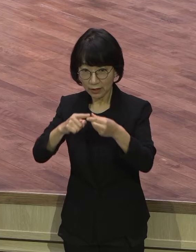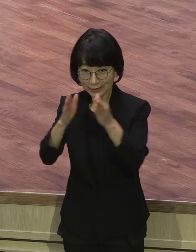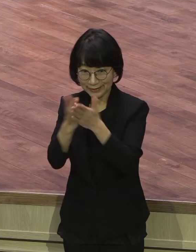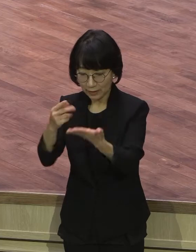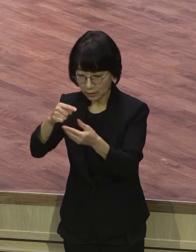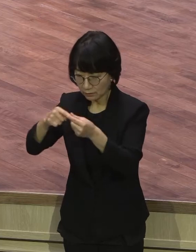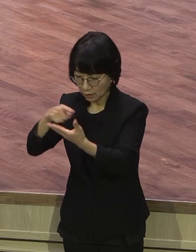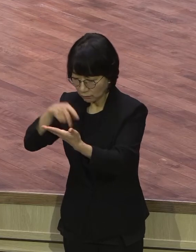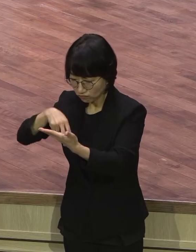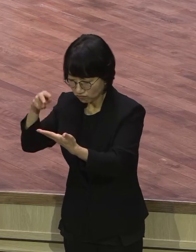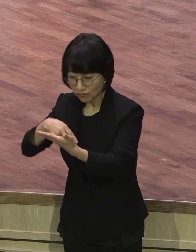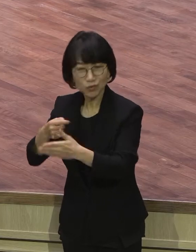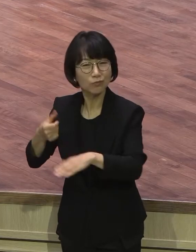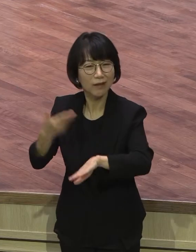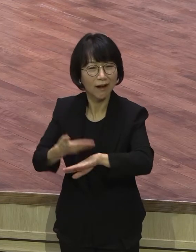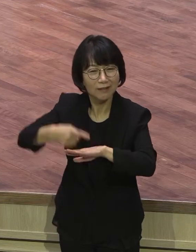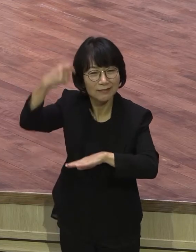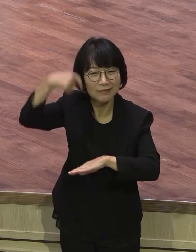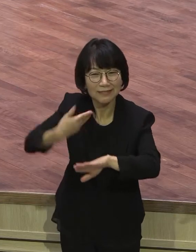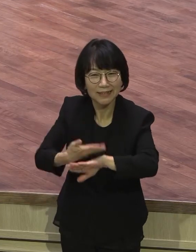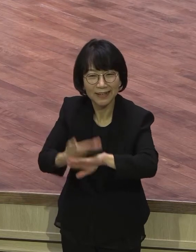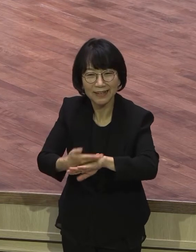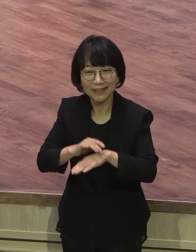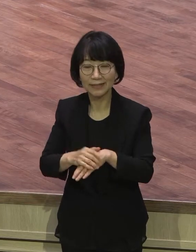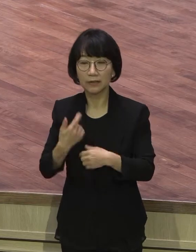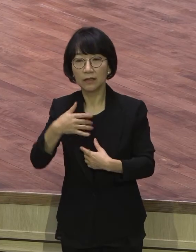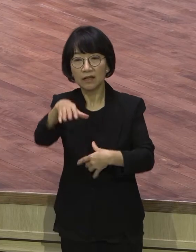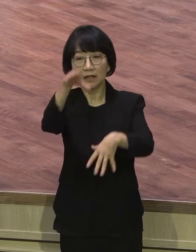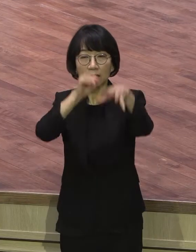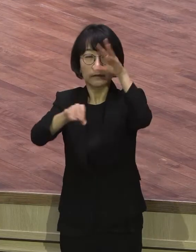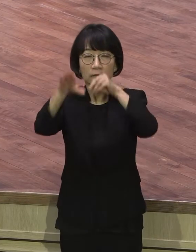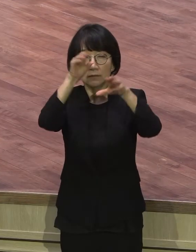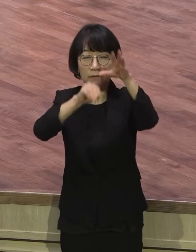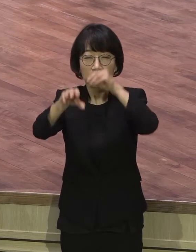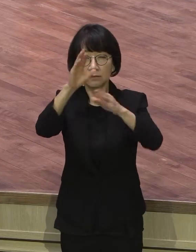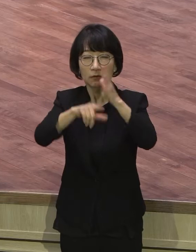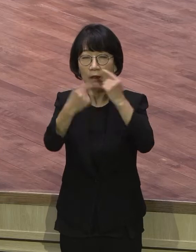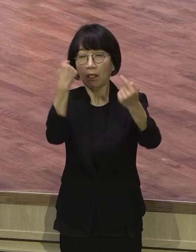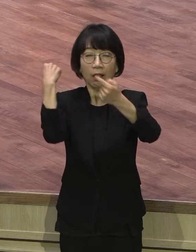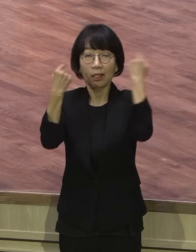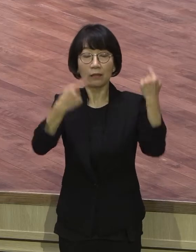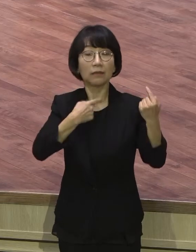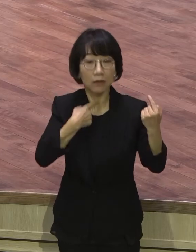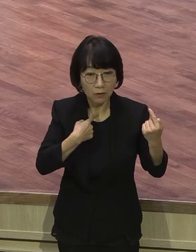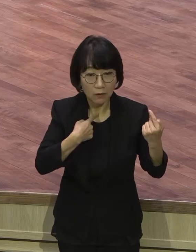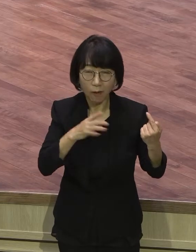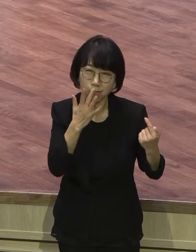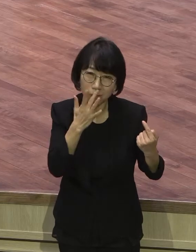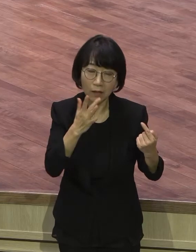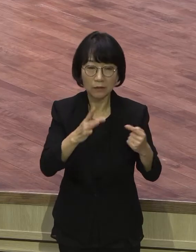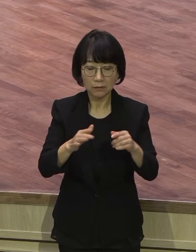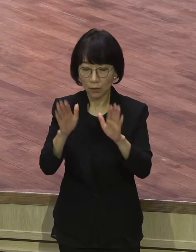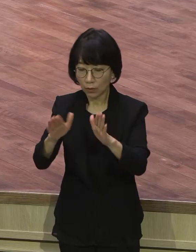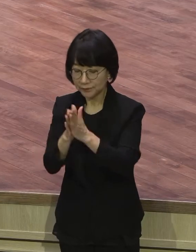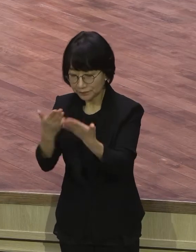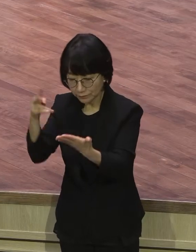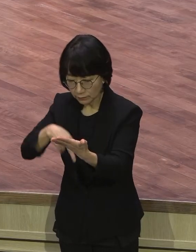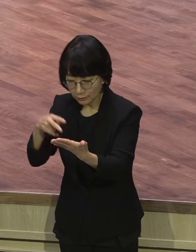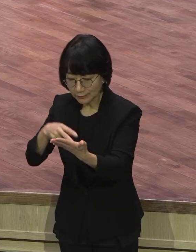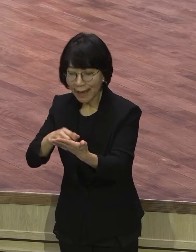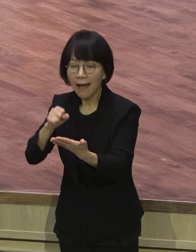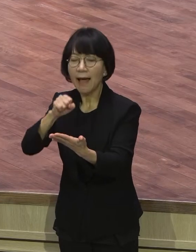있습니다. 들을 때 못 잡았던 거, 못 들었던 것이 읽을 때 발견되어집니다. 여러분이